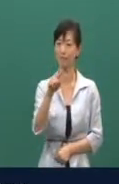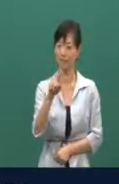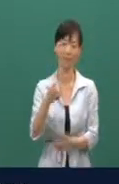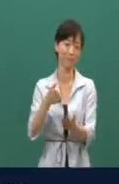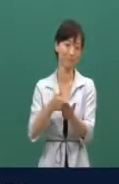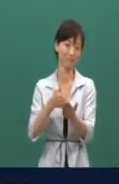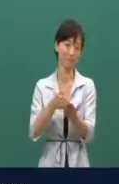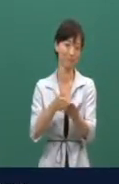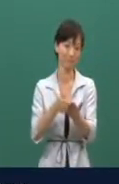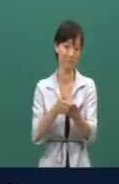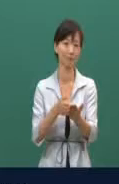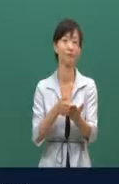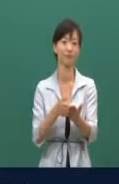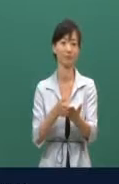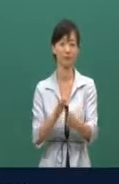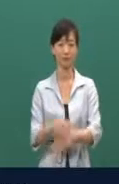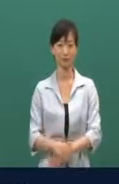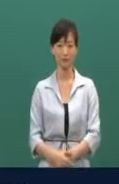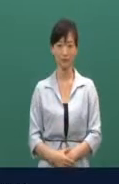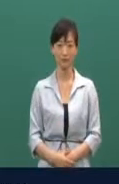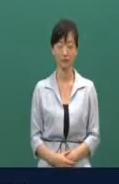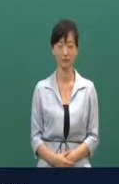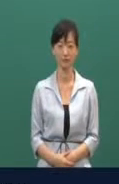指したいと話していました。